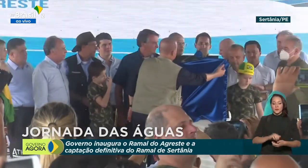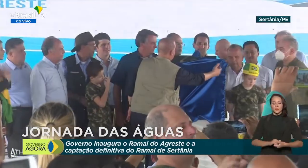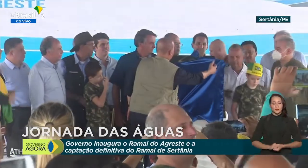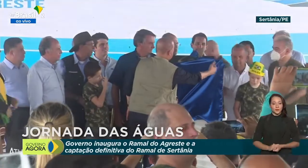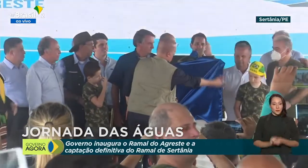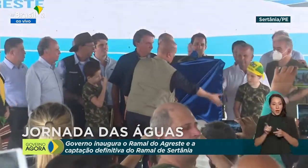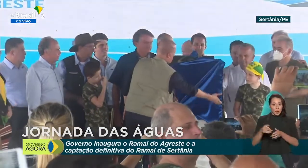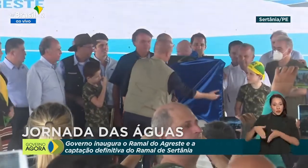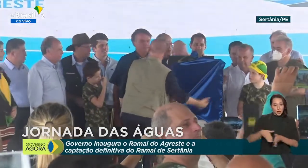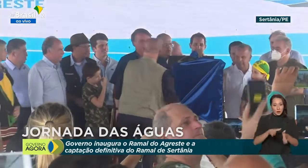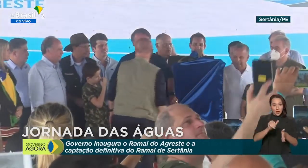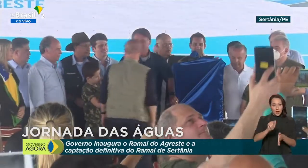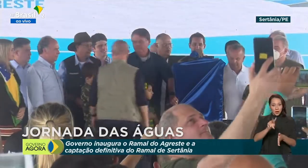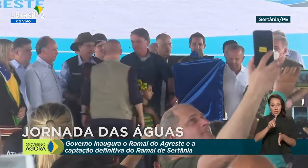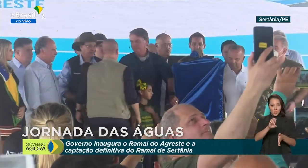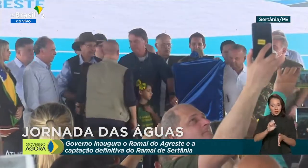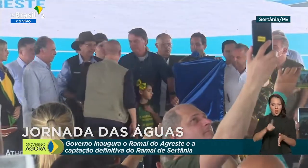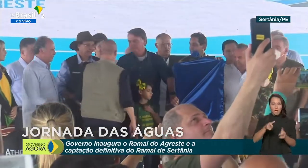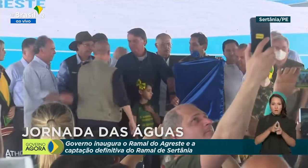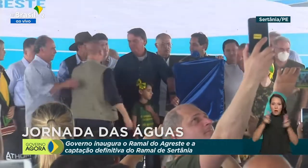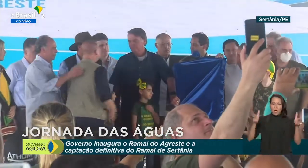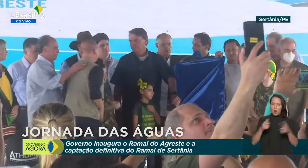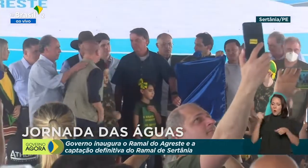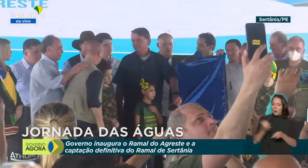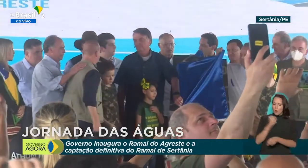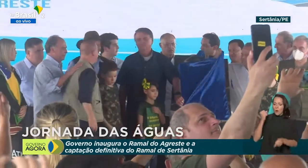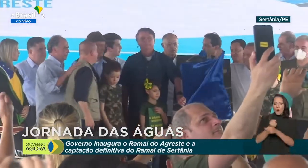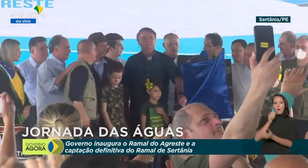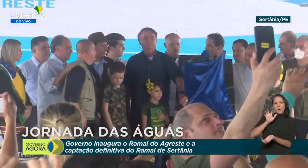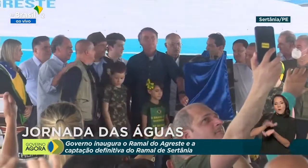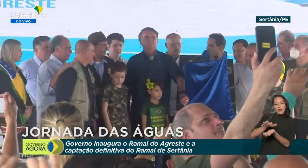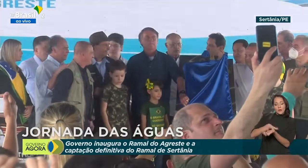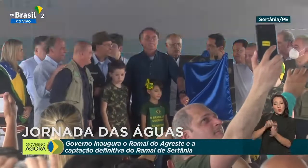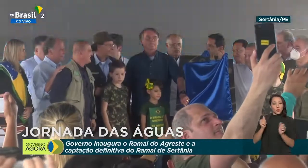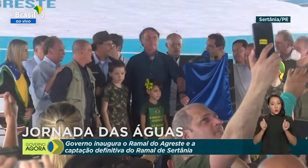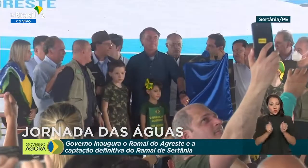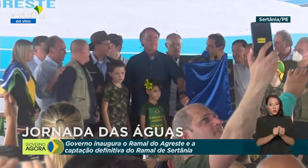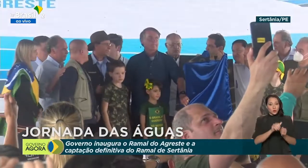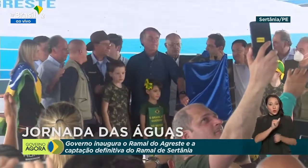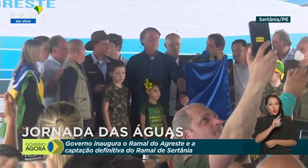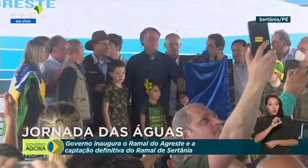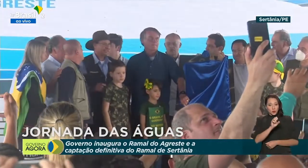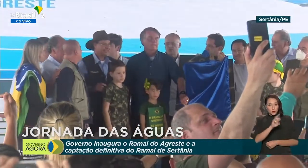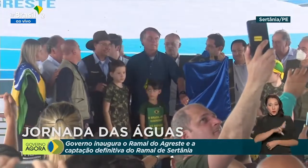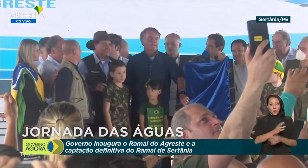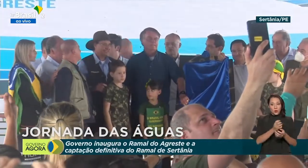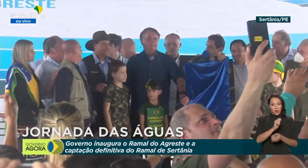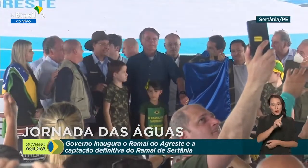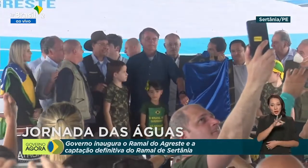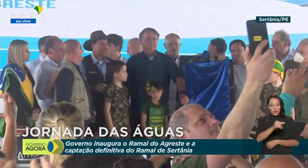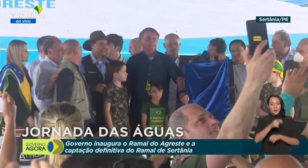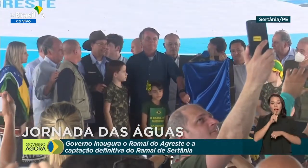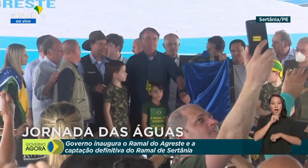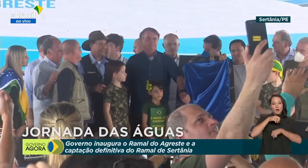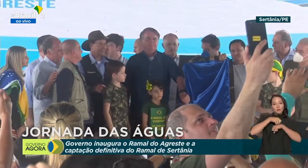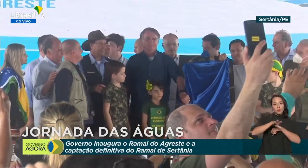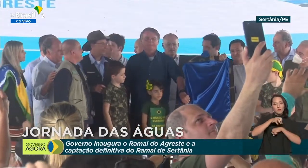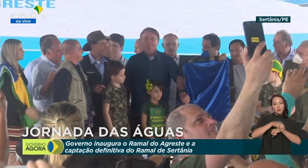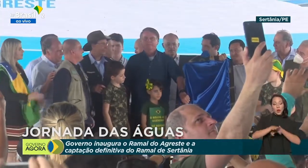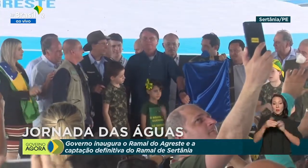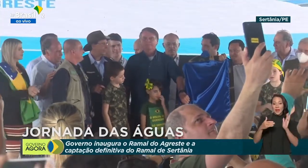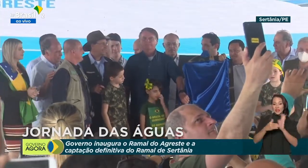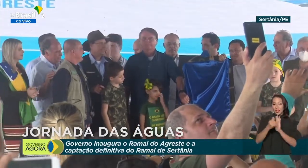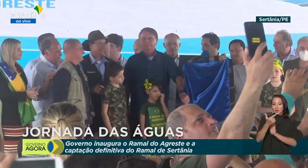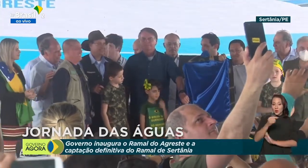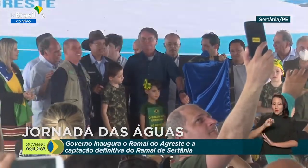O ramal do Agreste é a maior obra hídrica de Pernambuco. Em conjunto com a adutora do Agreste, distribuirá água para até